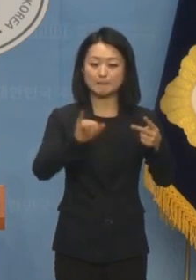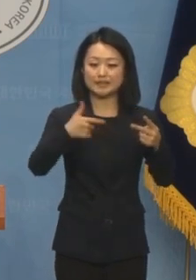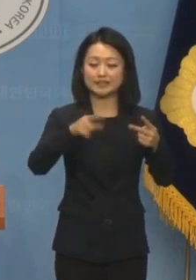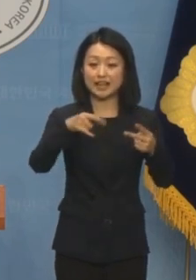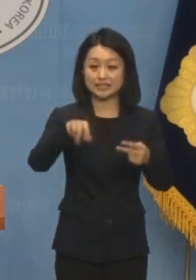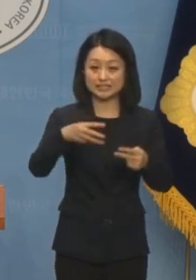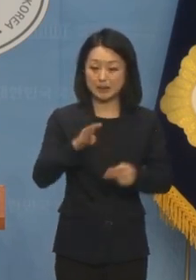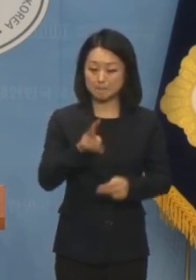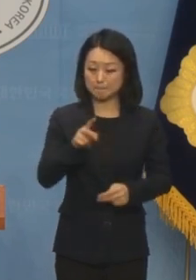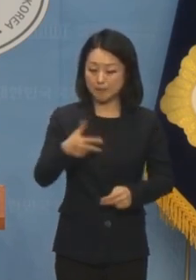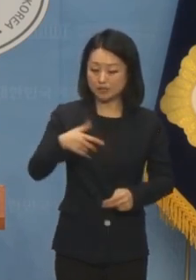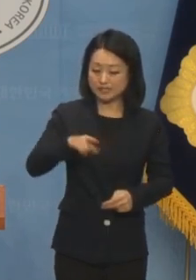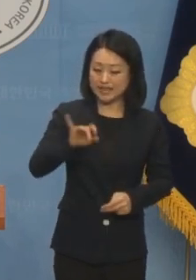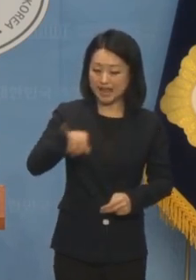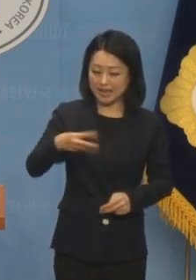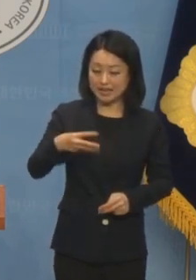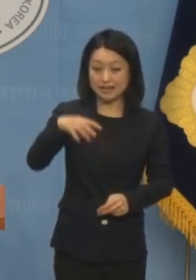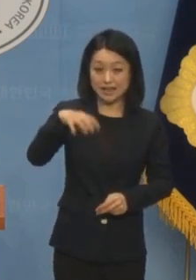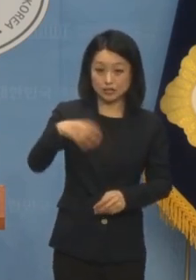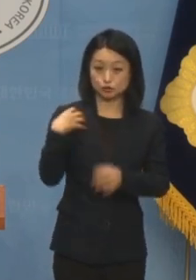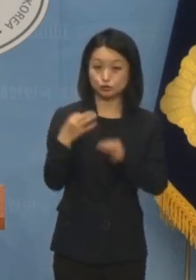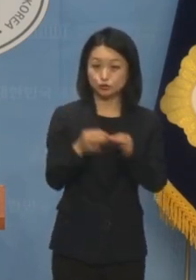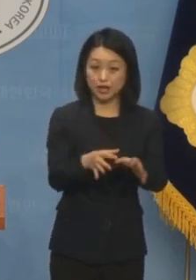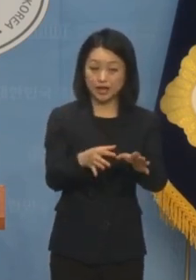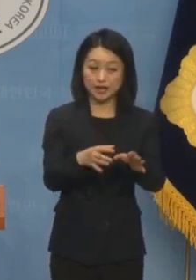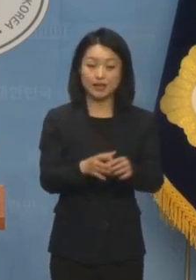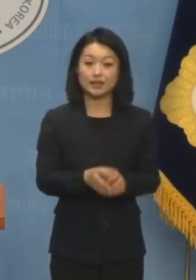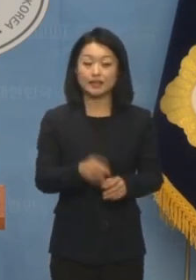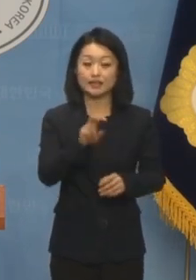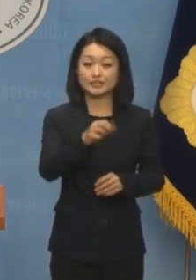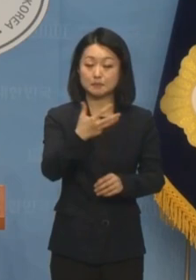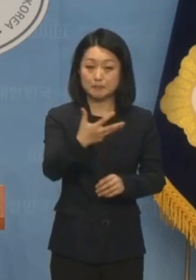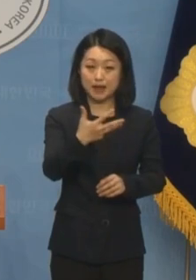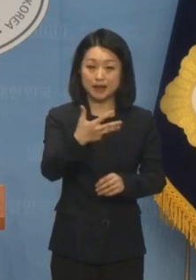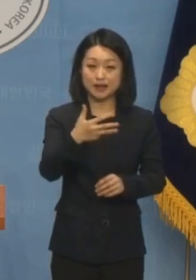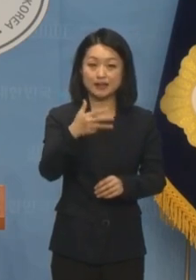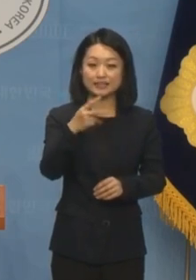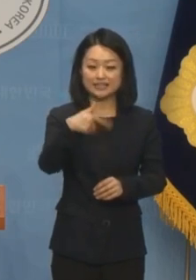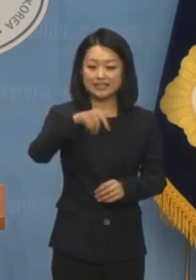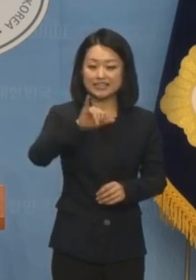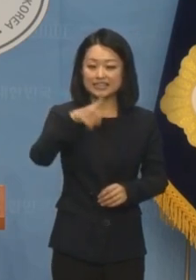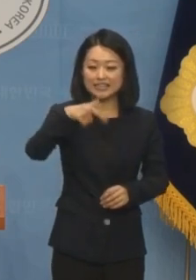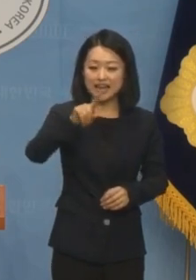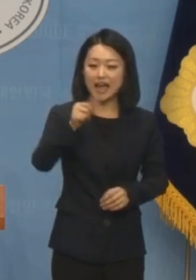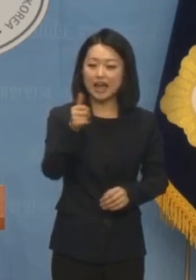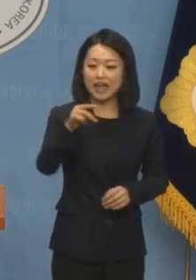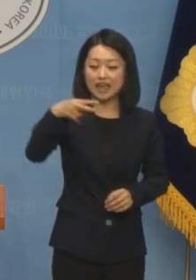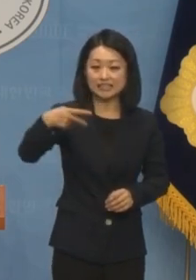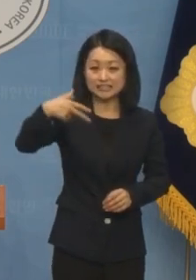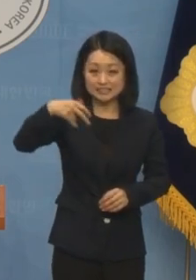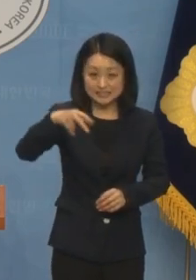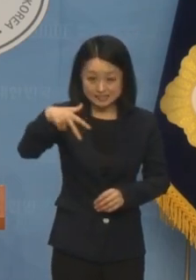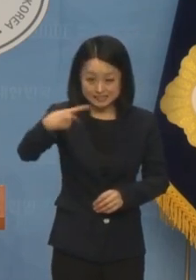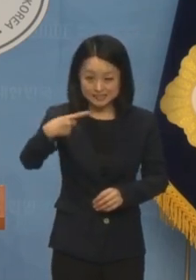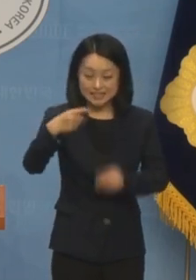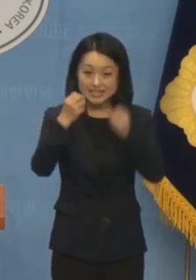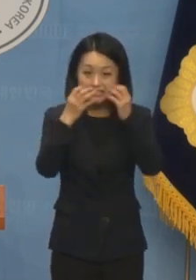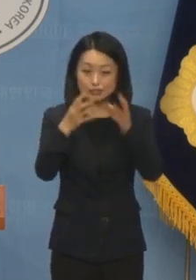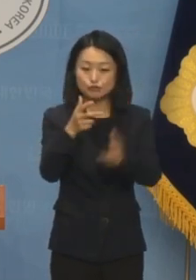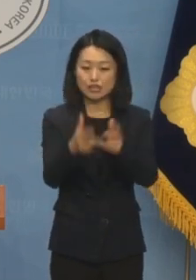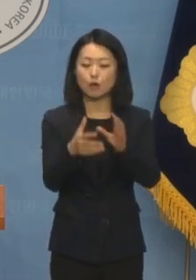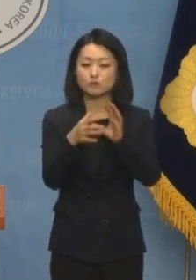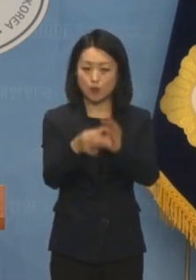변제의 의원실 주최로 28기가 신규 사업자의 자격과 요건 토론회가 진행